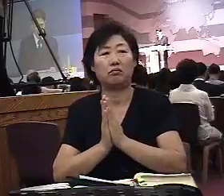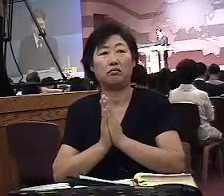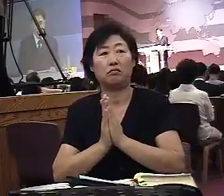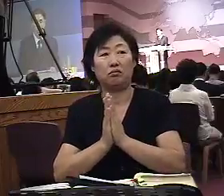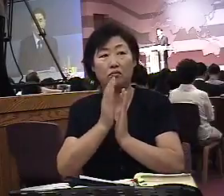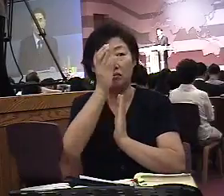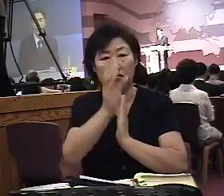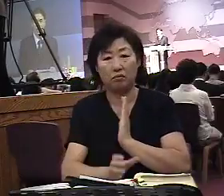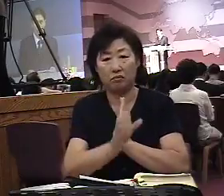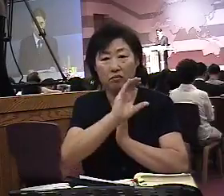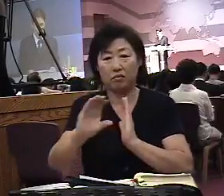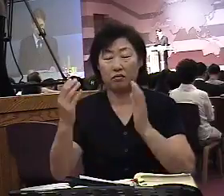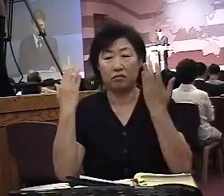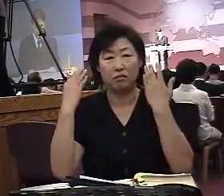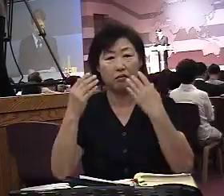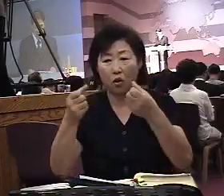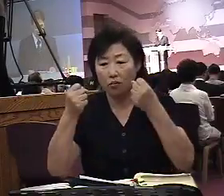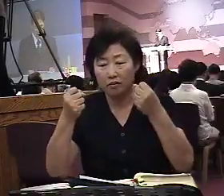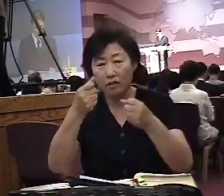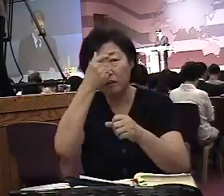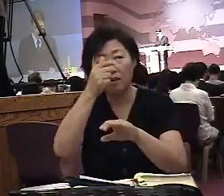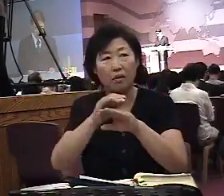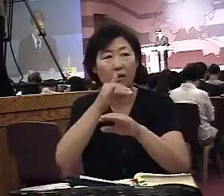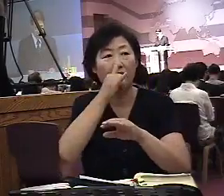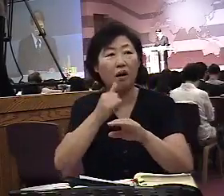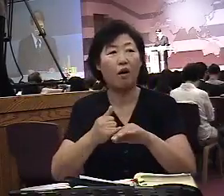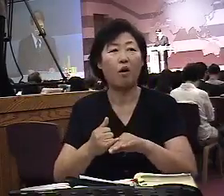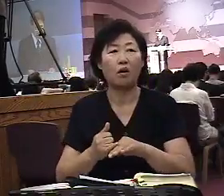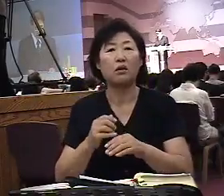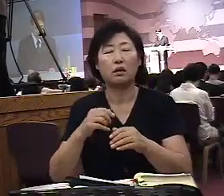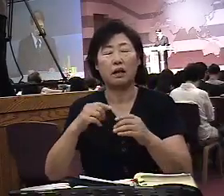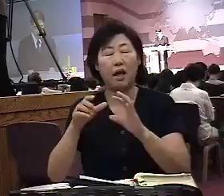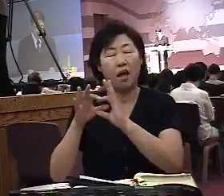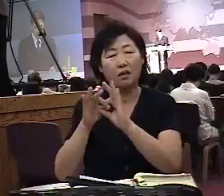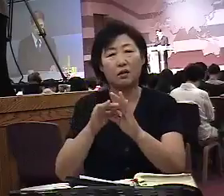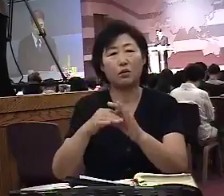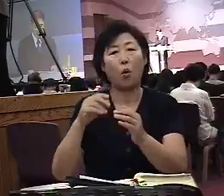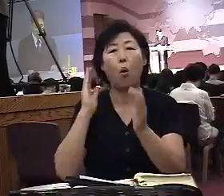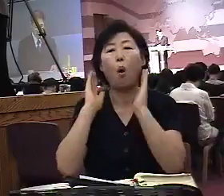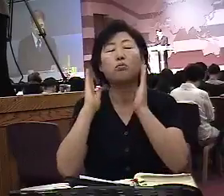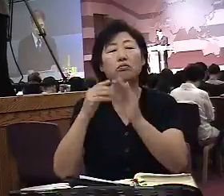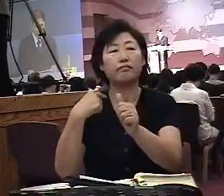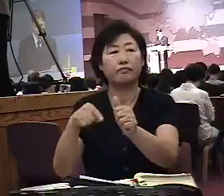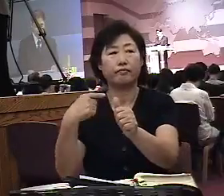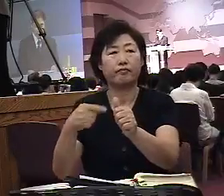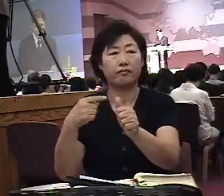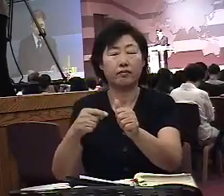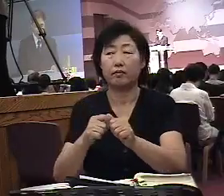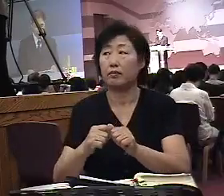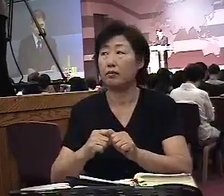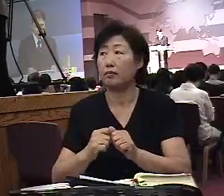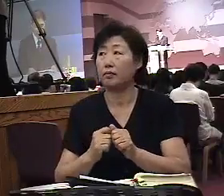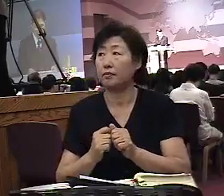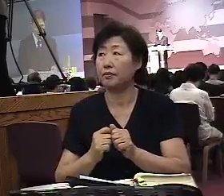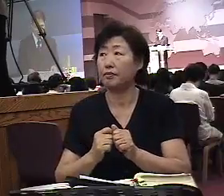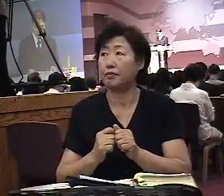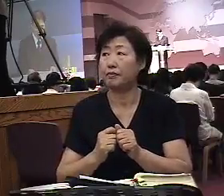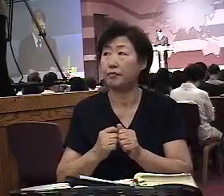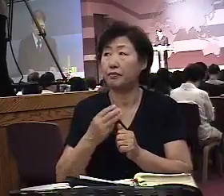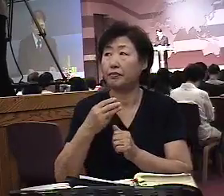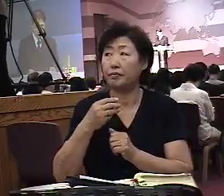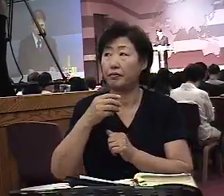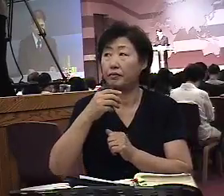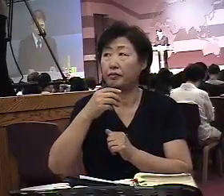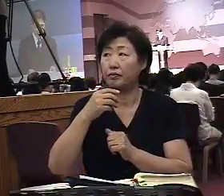하나님의 은혜가 넘치도록 또 안전하도록 계속해서 중보해 주시기를 바랍니다. 멕시코 1일 선교 준비 기도 모임 8월